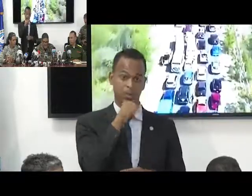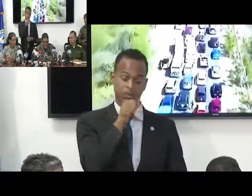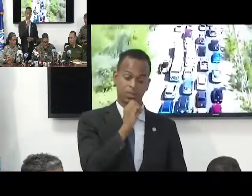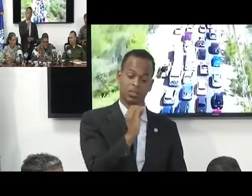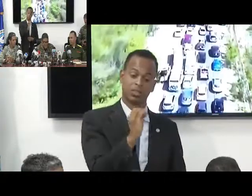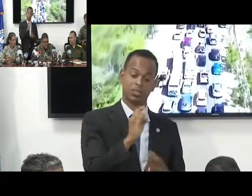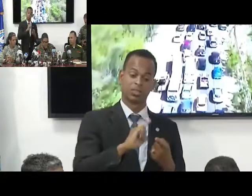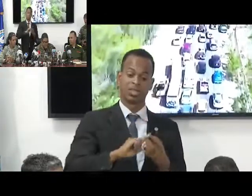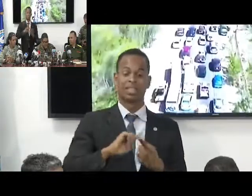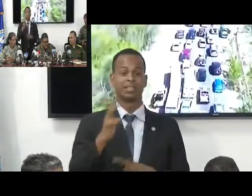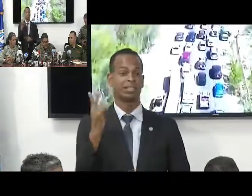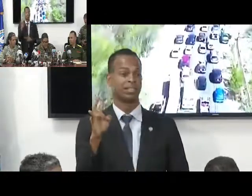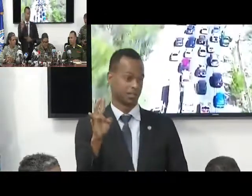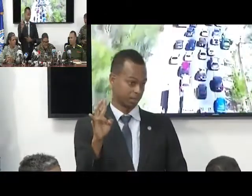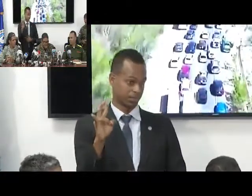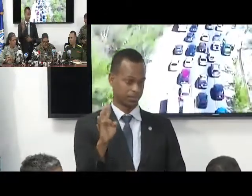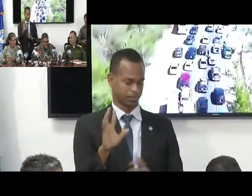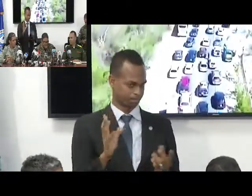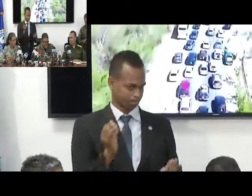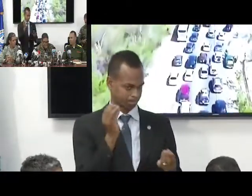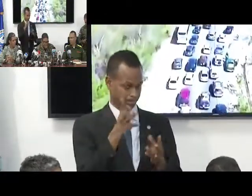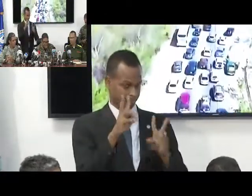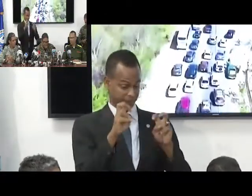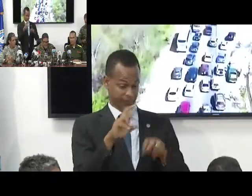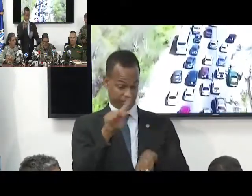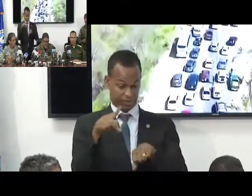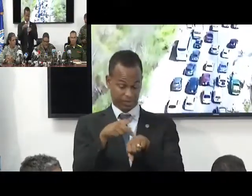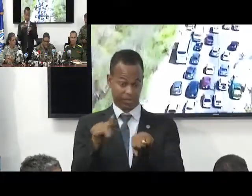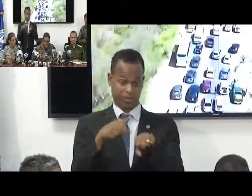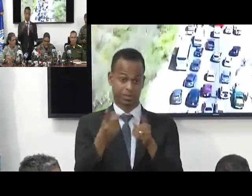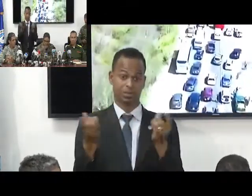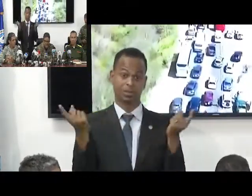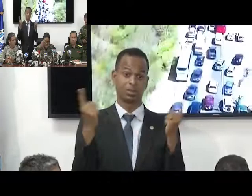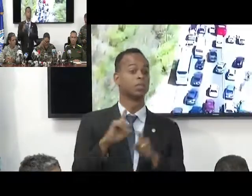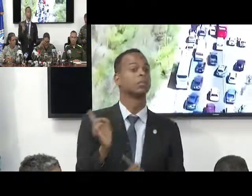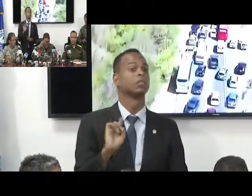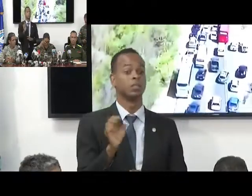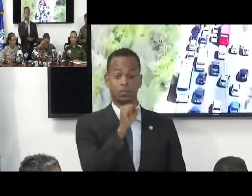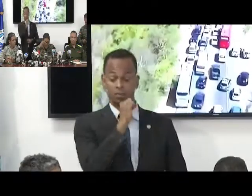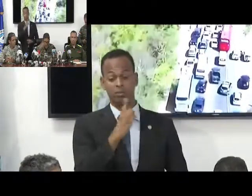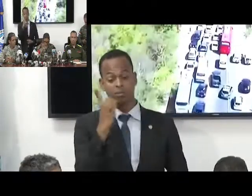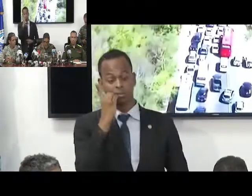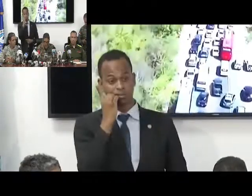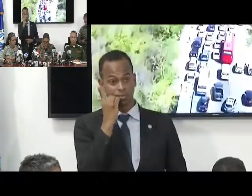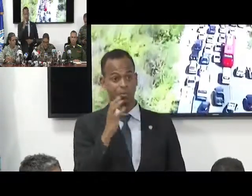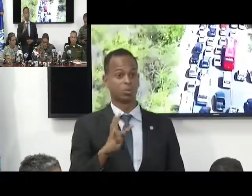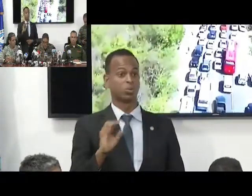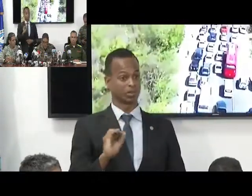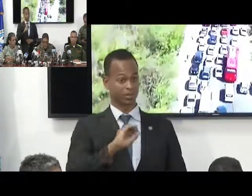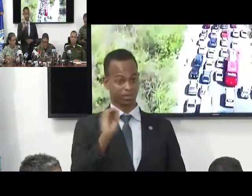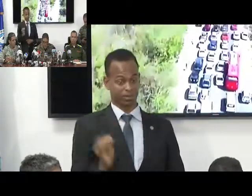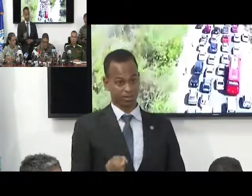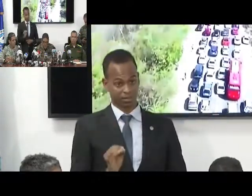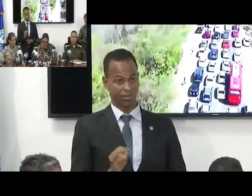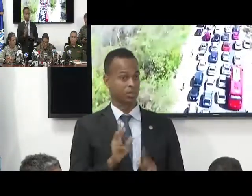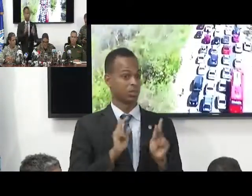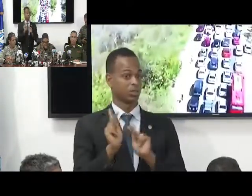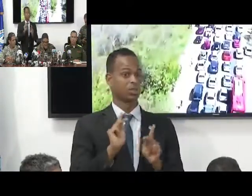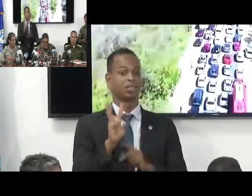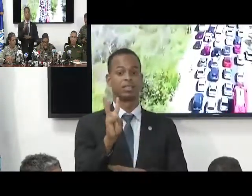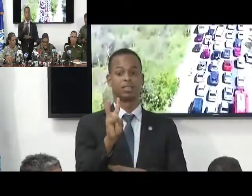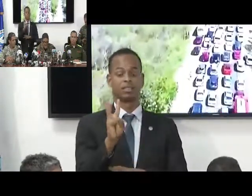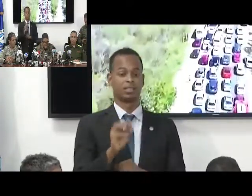a 17 años. Análisis. Las provincias que más casos registraron fueron Santo Domingo con 40%, Puerto Plata